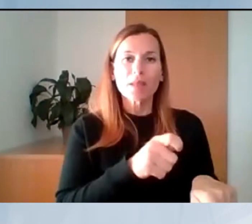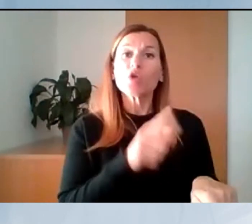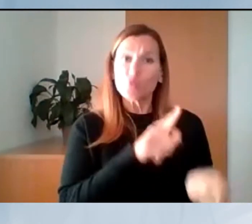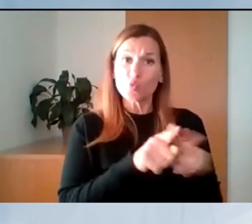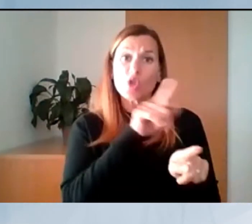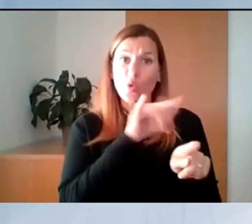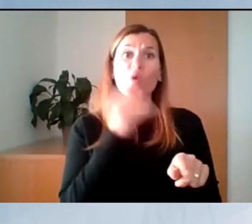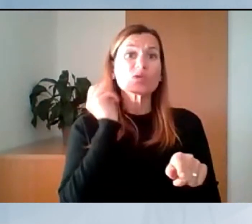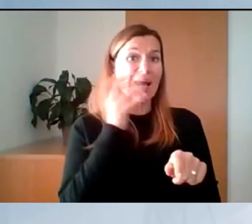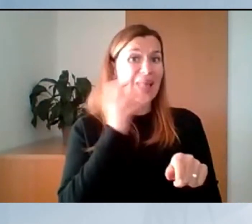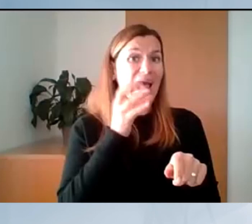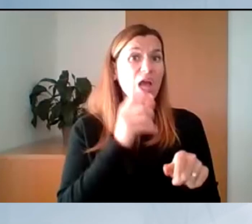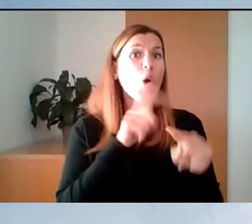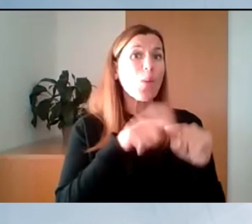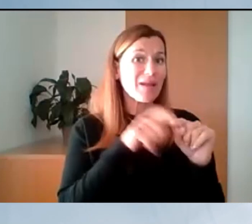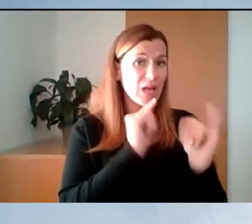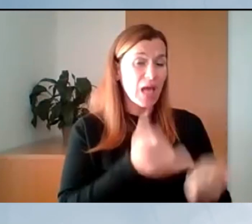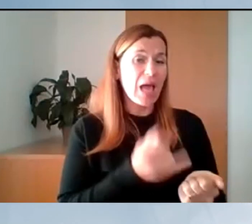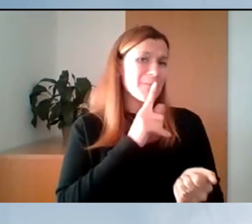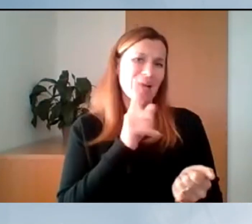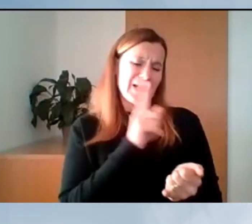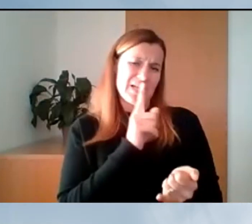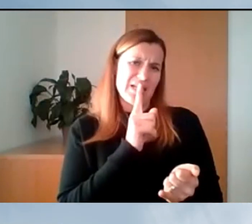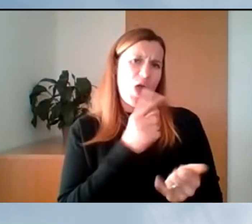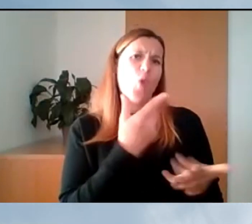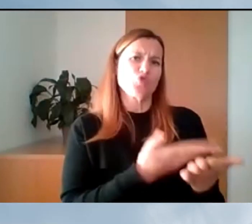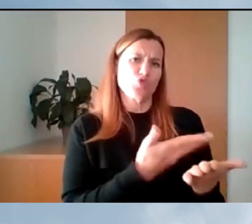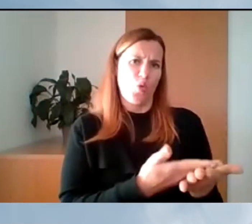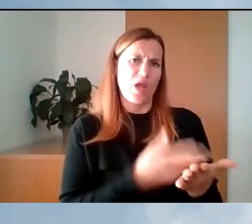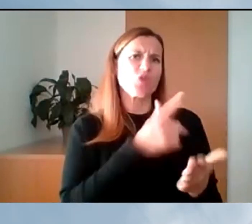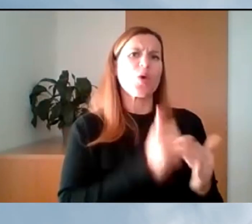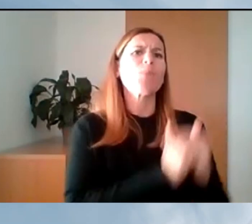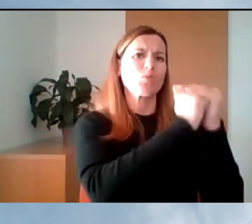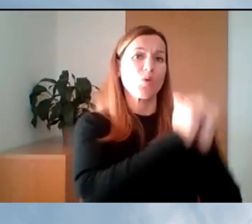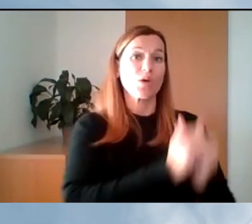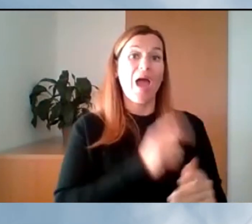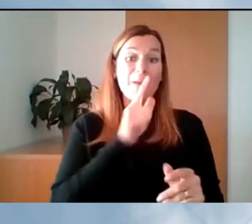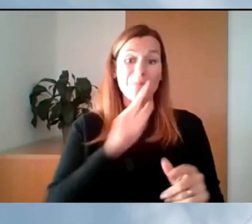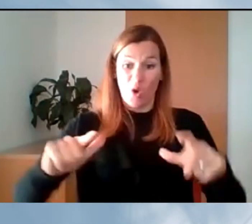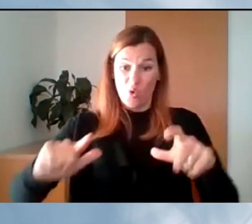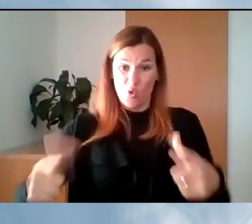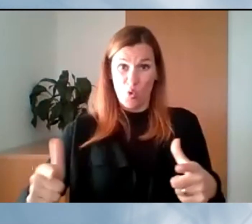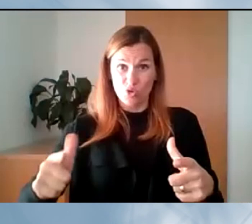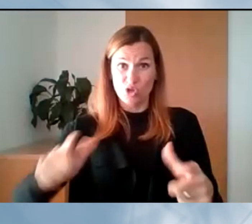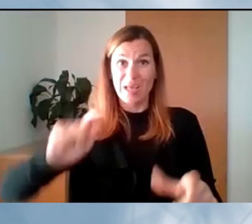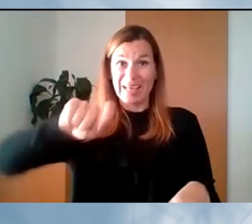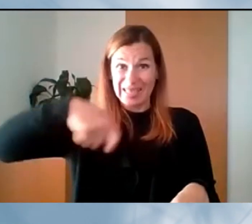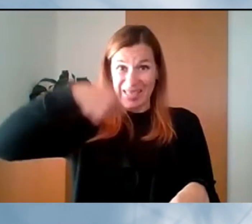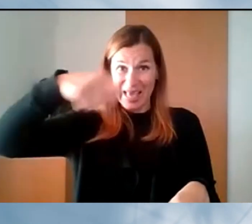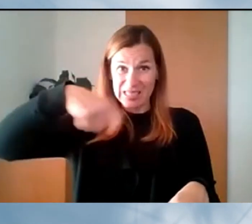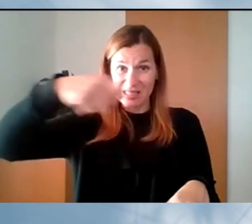Tudi to so vsakdanja opravila, vendar pa ne osnovna, ampak podporna. Medtem ko jesti iz